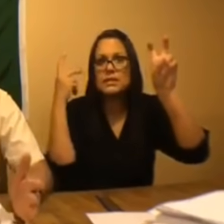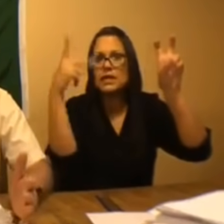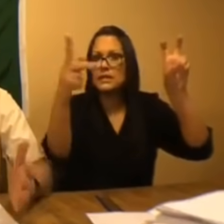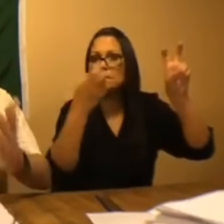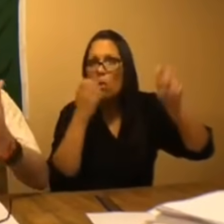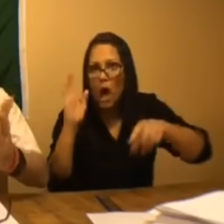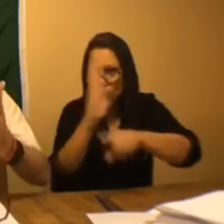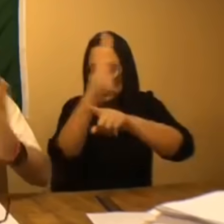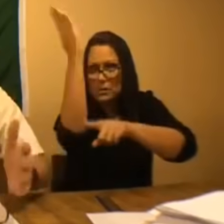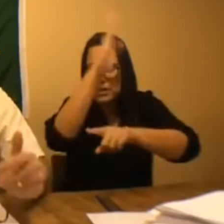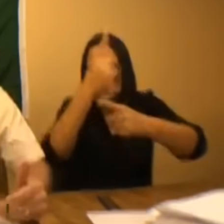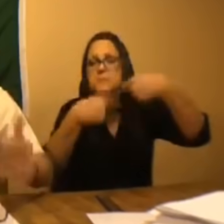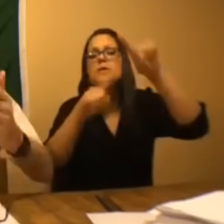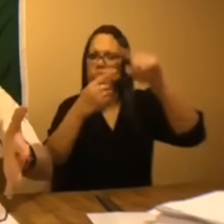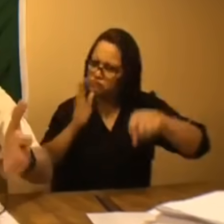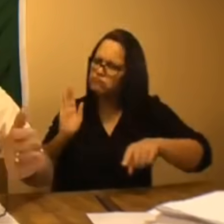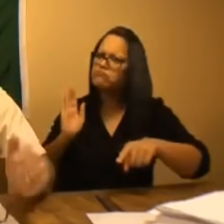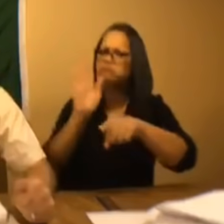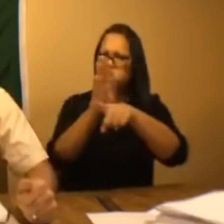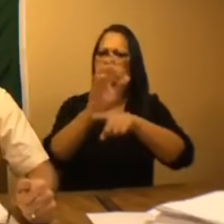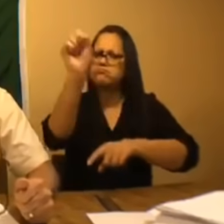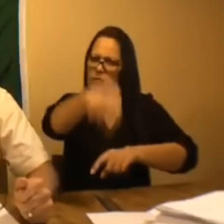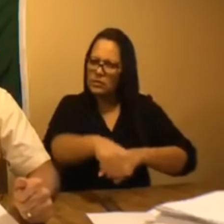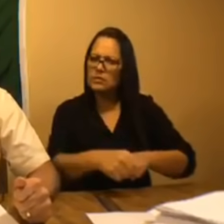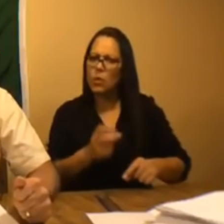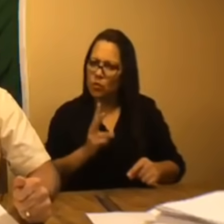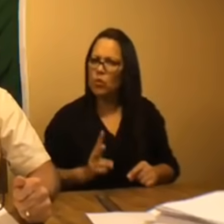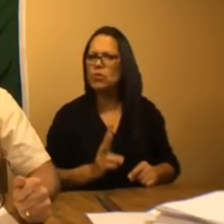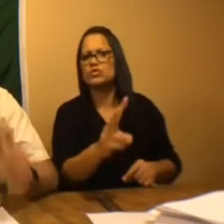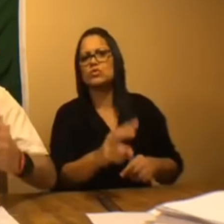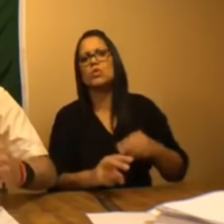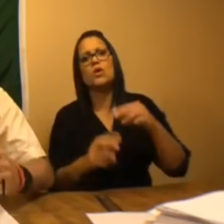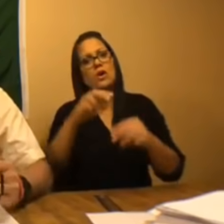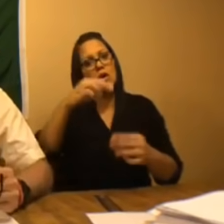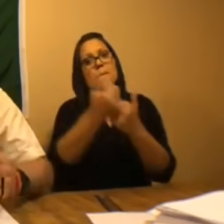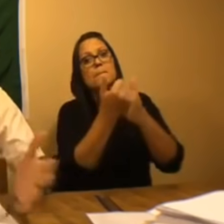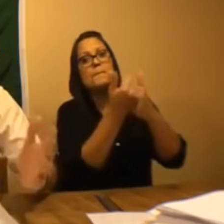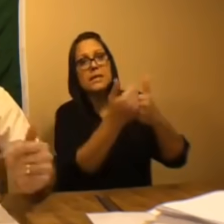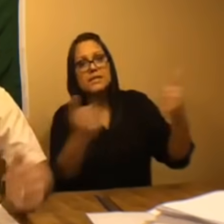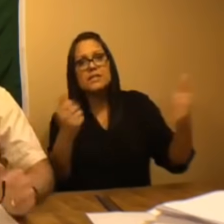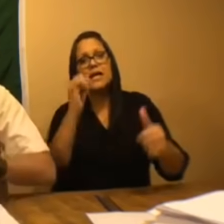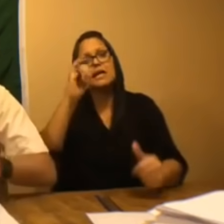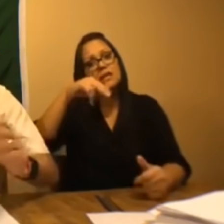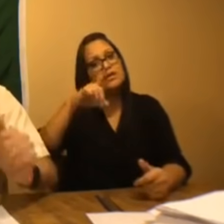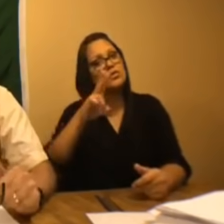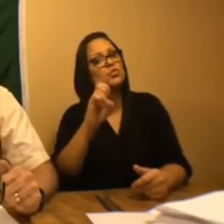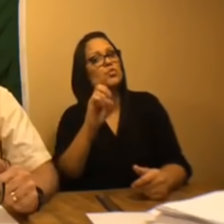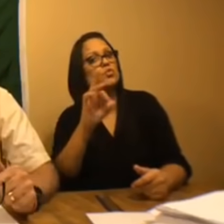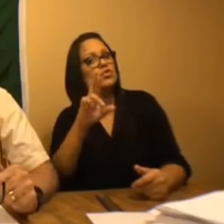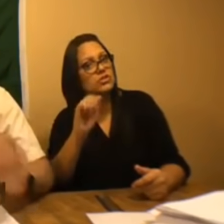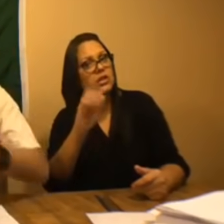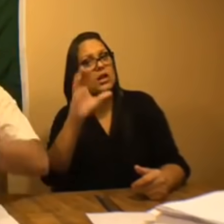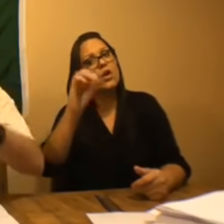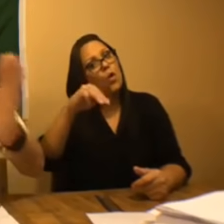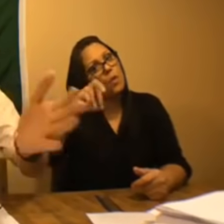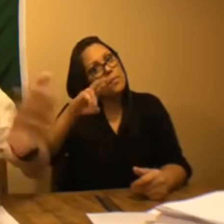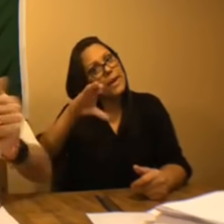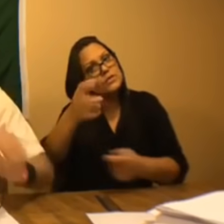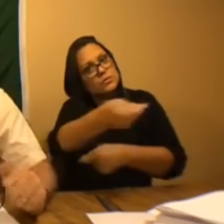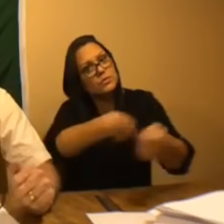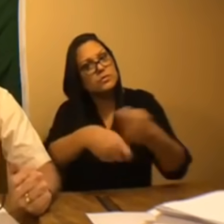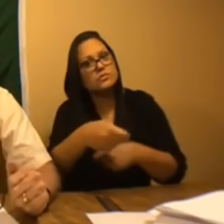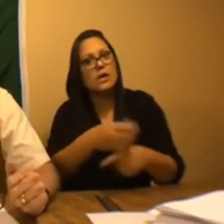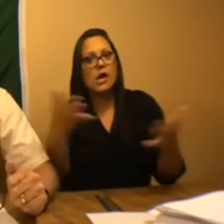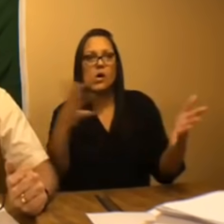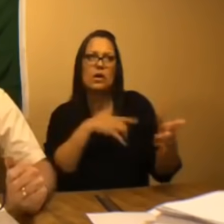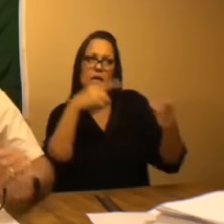do Brasil, vamos atender, vamos manter o Ministério da Indústria e do Comércio, sem problema nenhum. Está havendo um certo